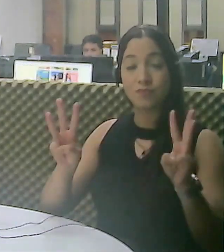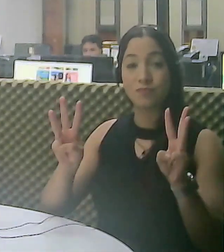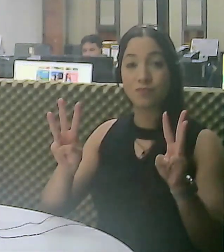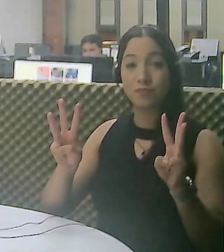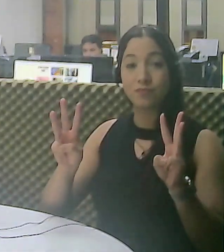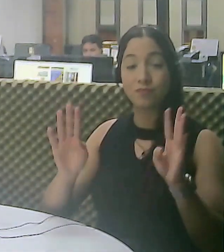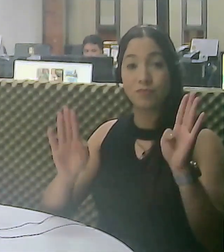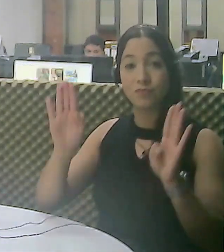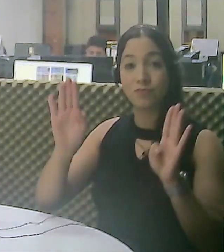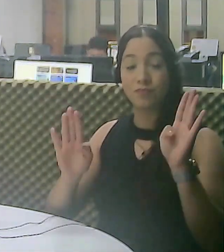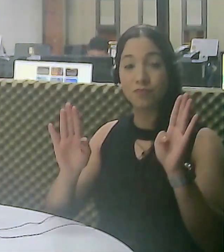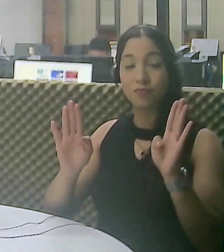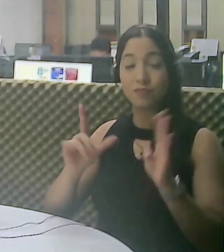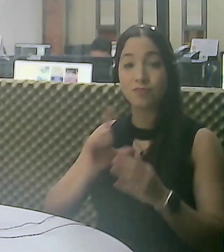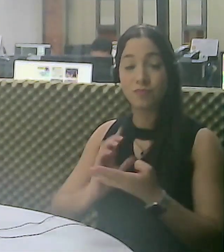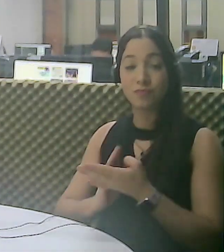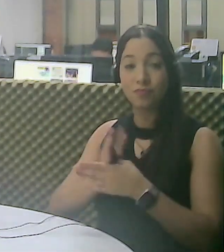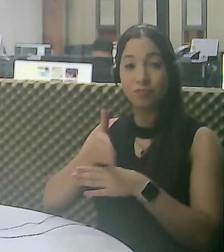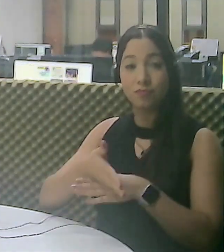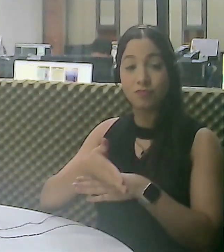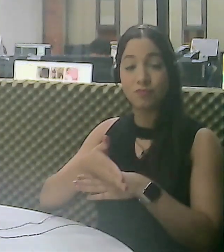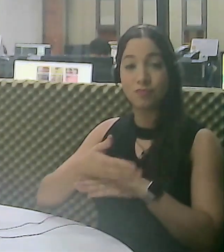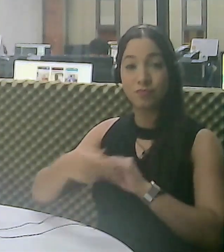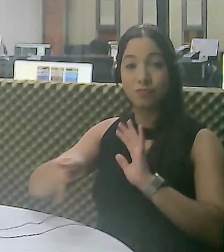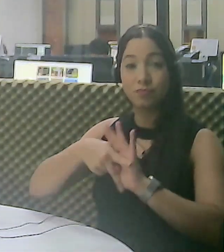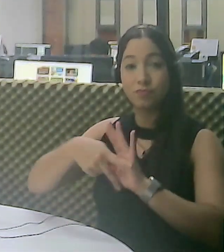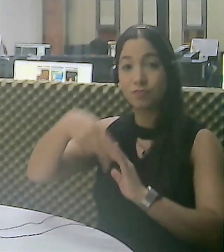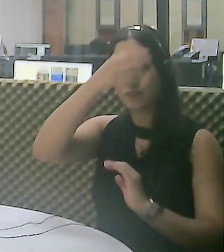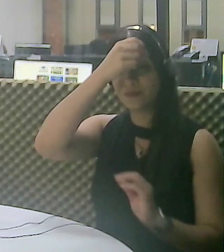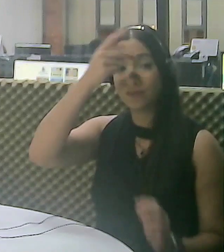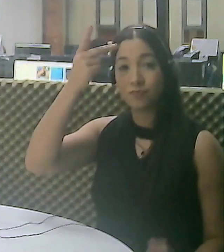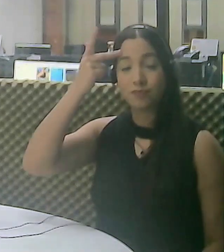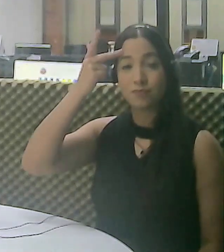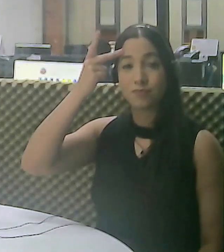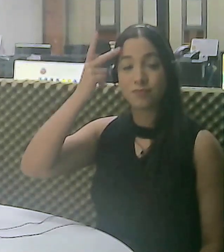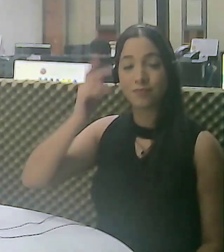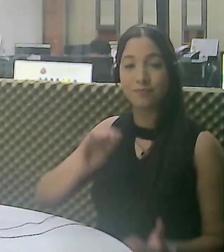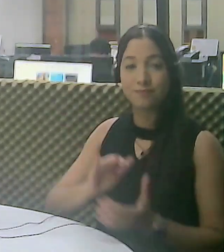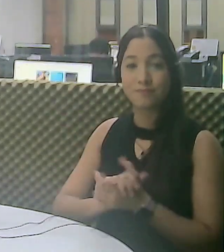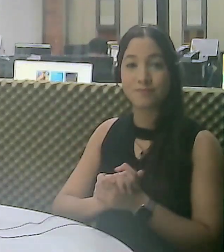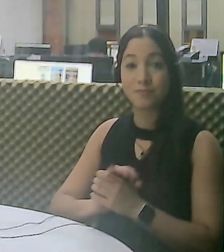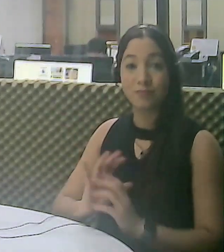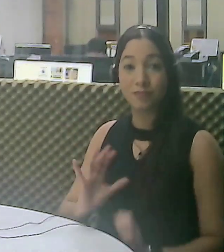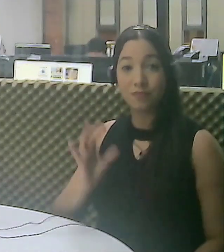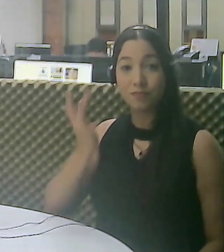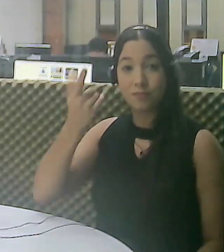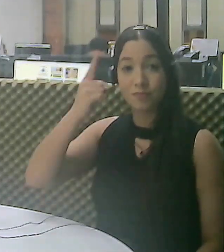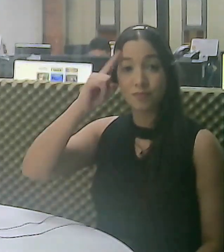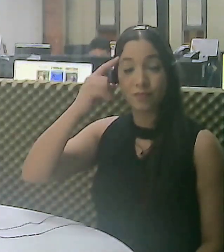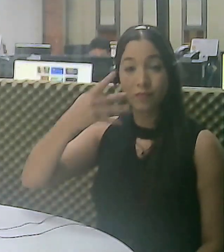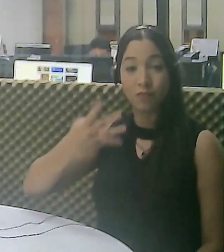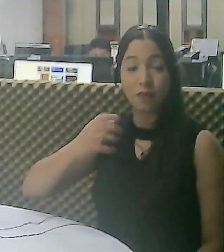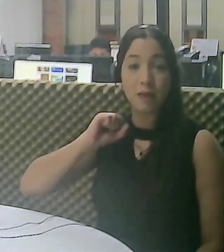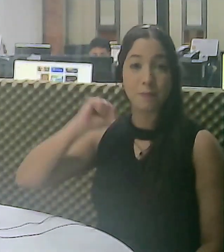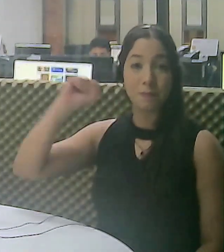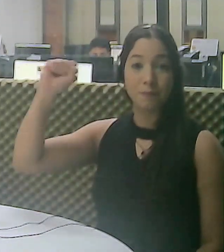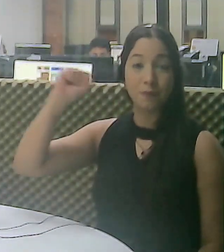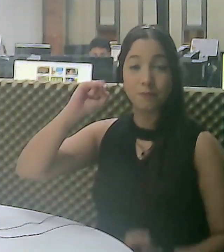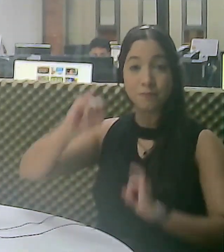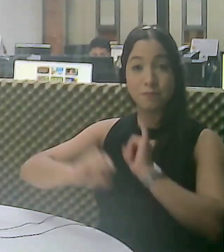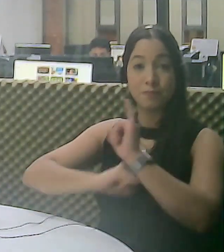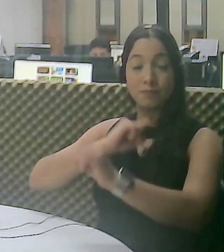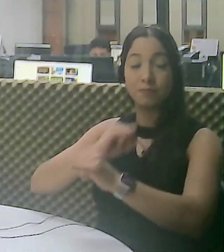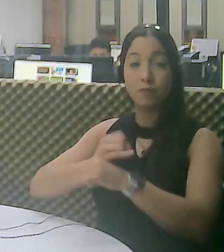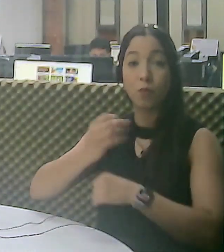do leiloeiro pode ser acessado pelo portal da Prefeitura de Uberlândia. O leilão acontece no dia 4 de abril e pela internet.